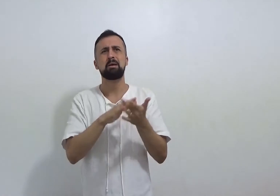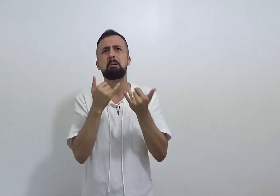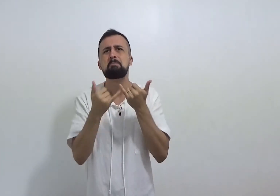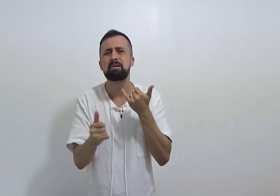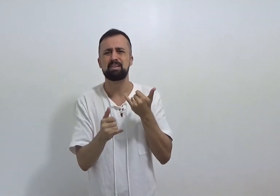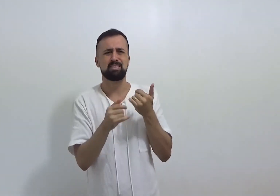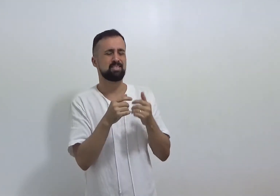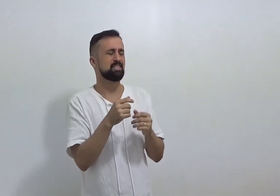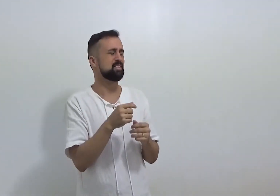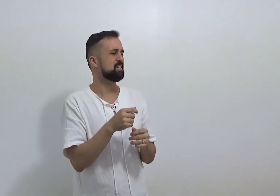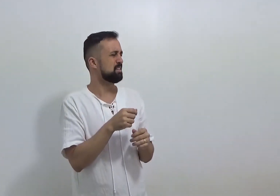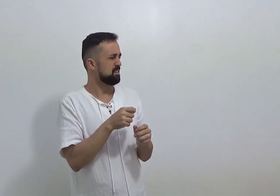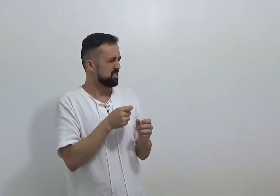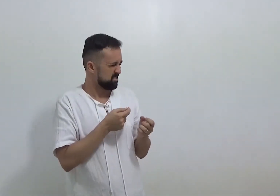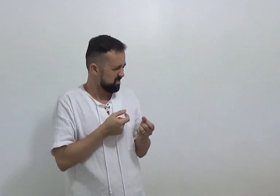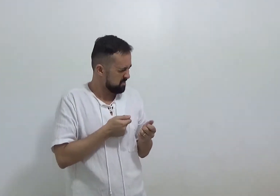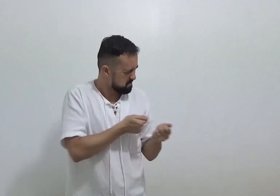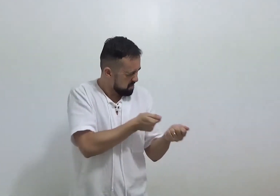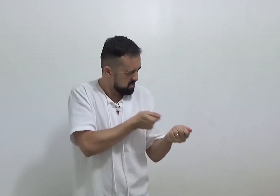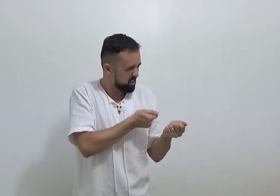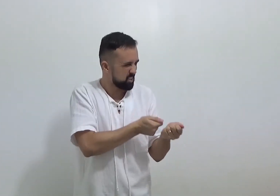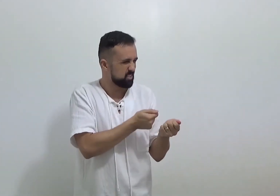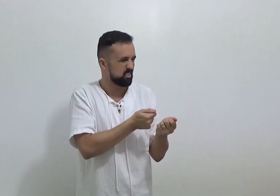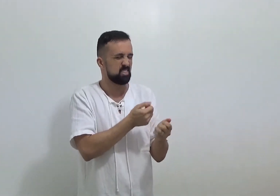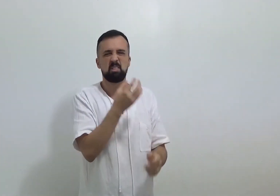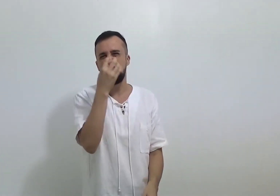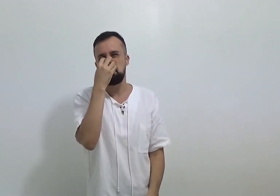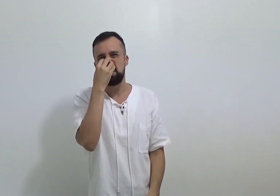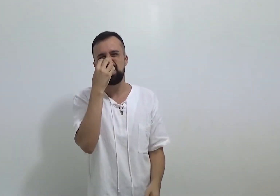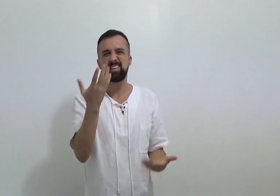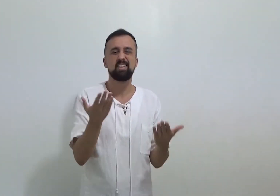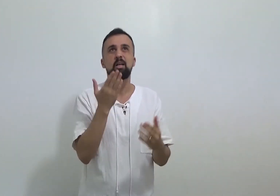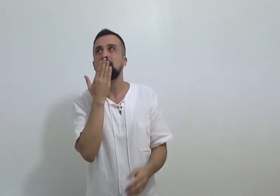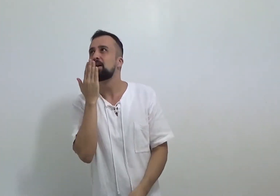Agora, vocês sabem que isso não representa o povo indígena.